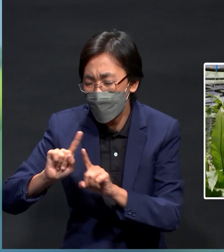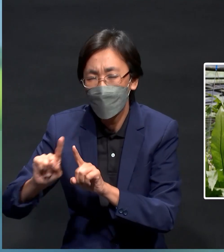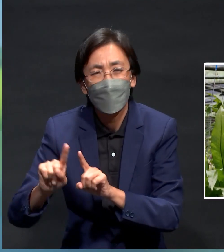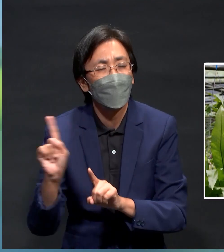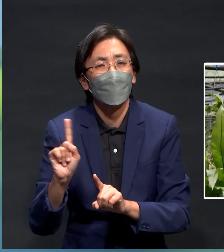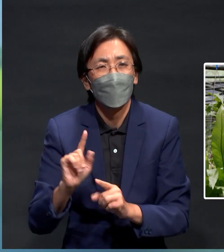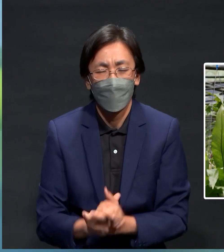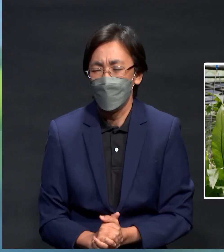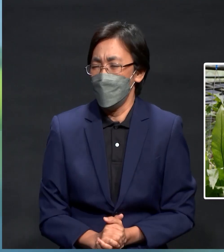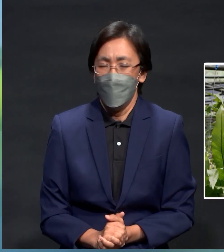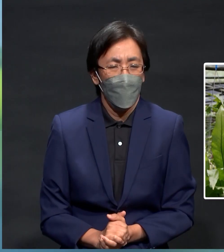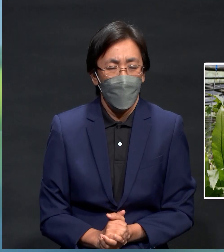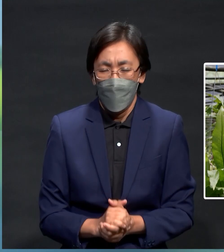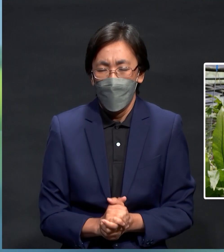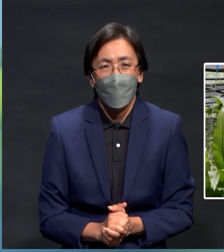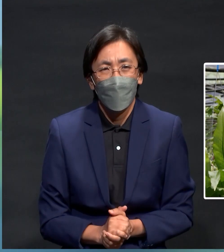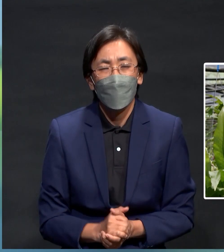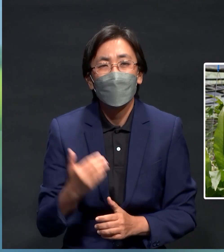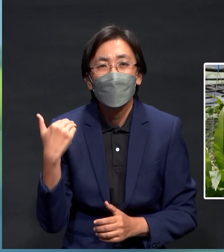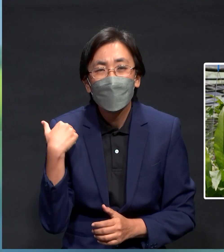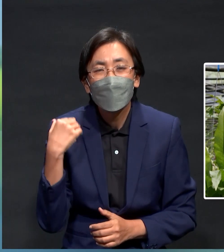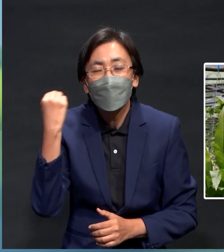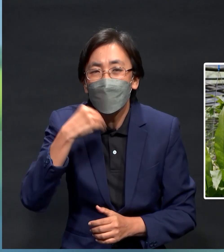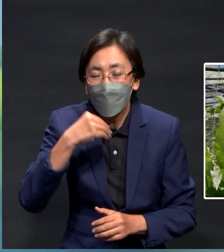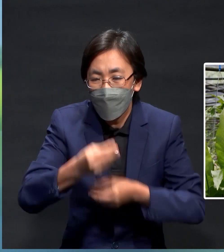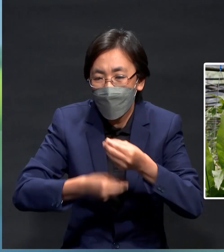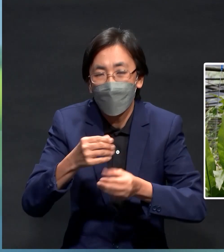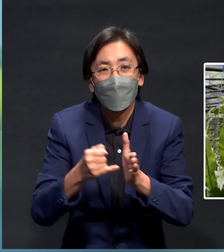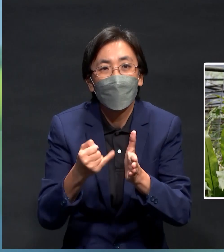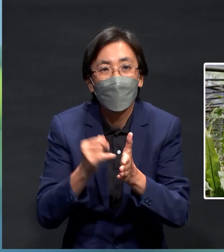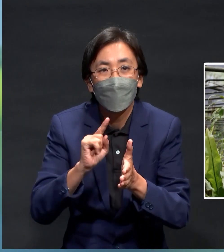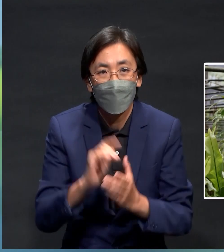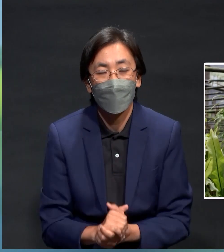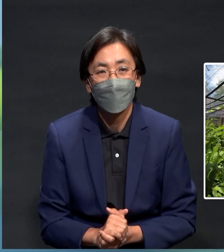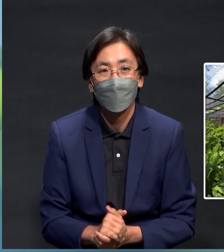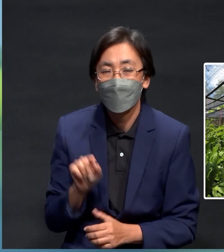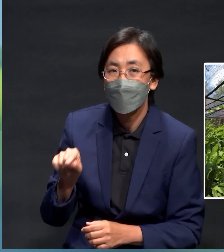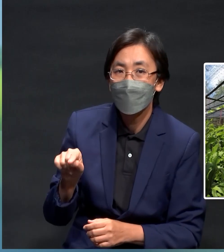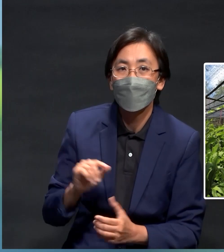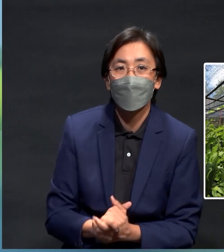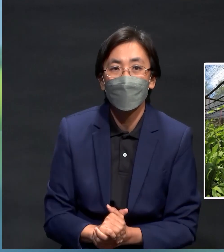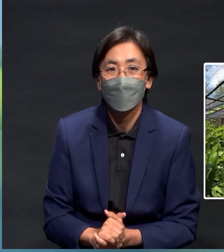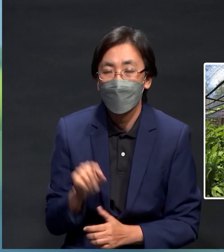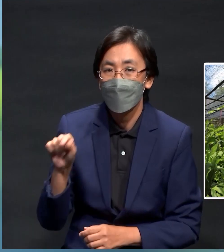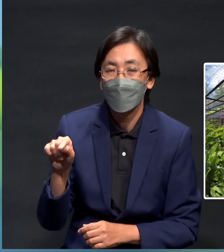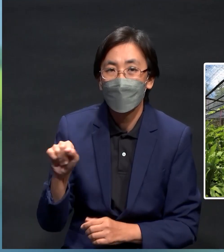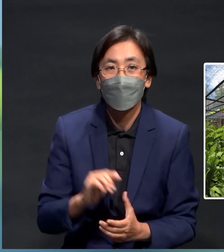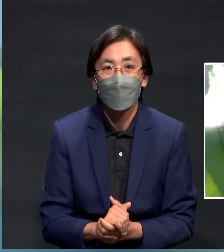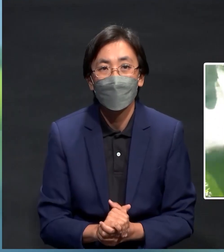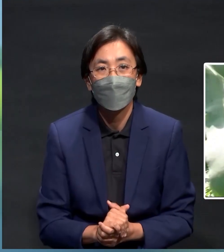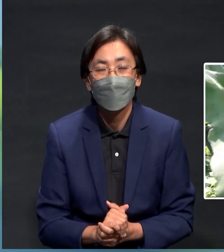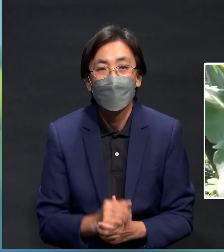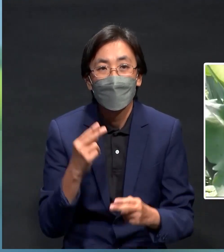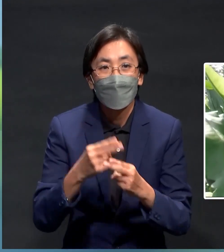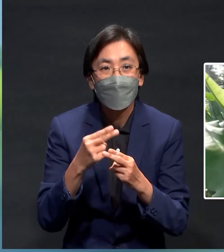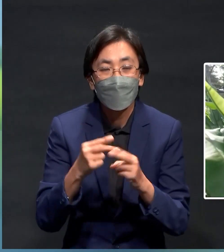เยอะมากแต่เอาที่หลๆ ทนิยมตนี้ทขายกัน้ง่ายที่นิยมตอนนี้กจะมีตันี้ครับนี่คือเฟิลปิก